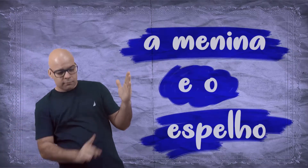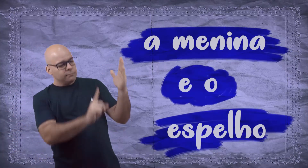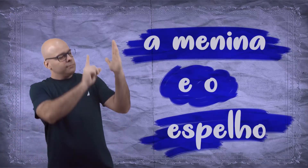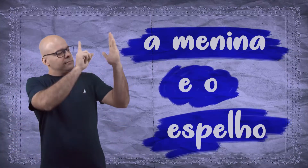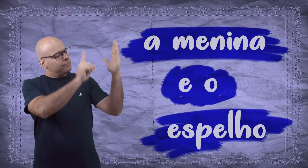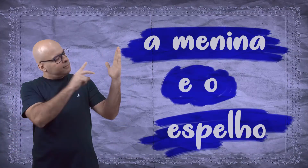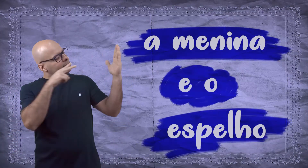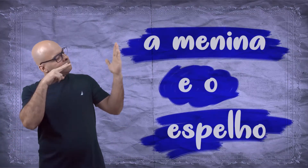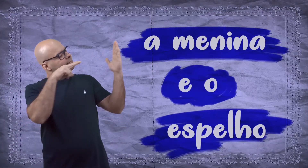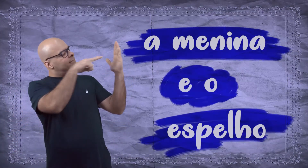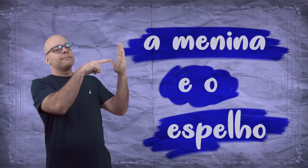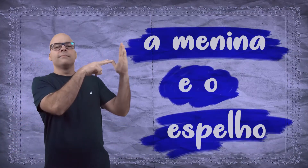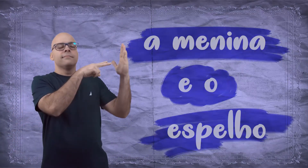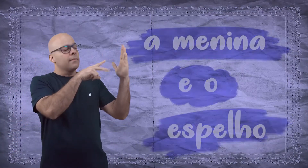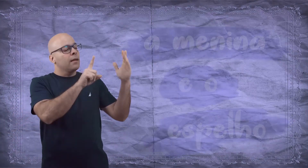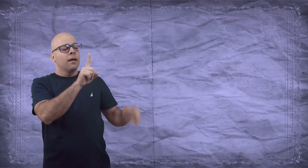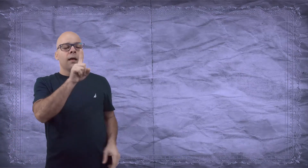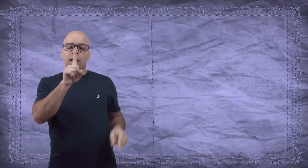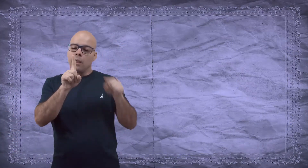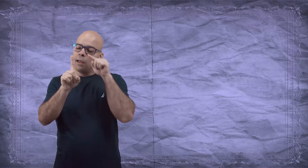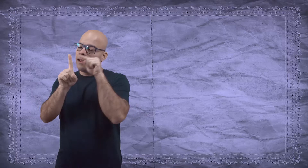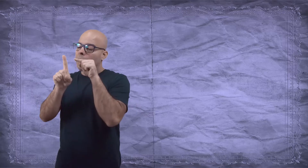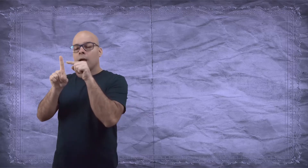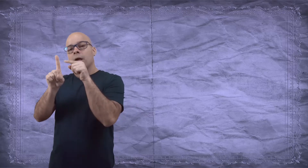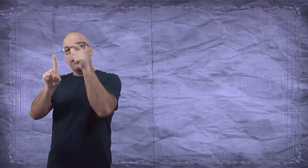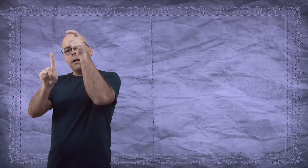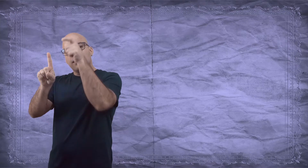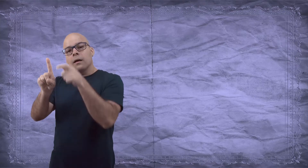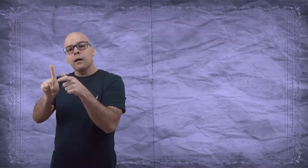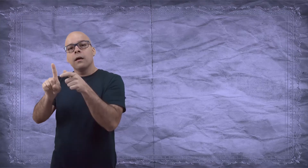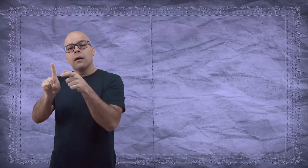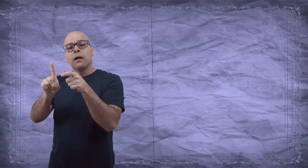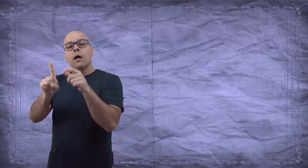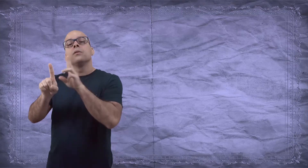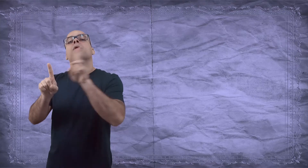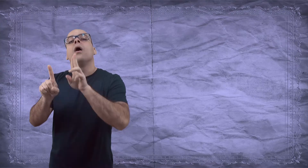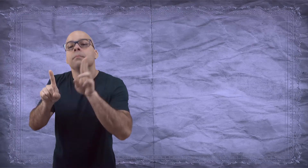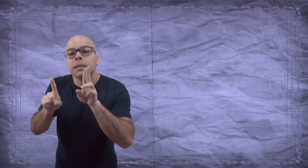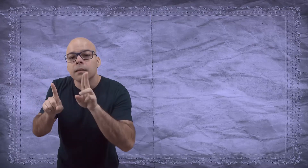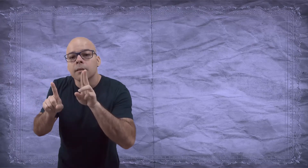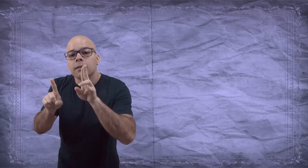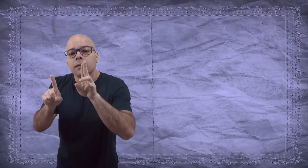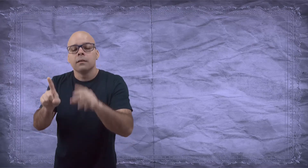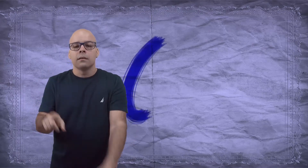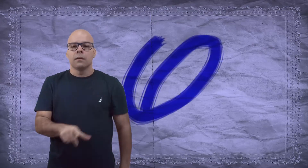Essa menina que senta-se à frente do espelho se chama Louise